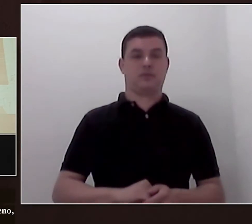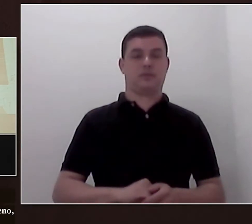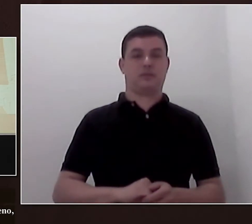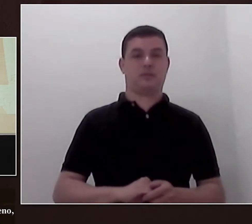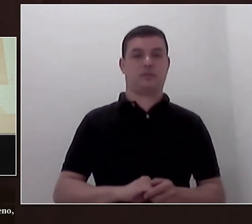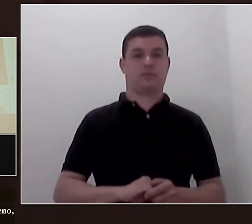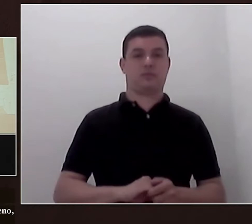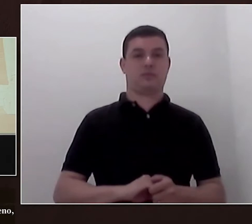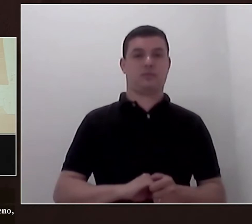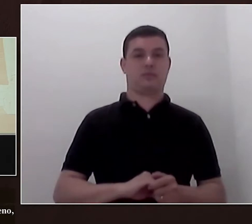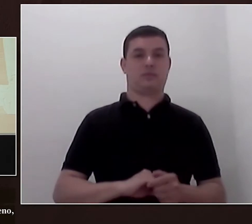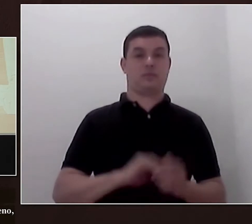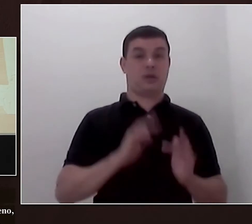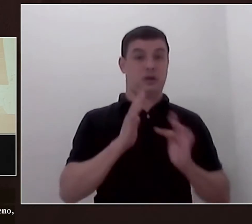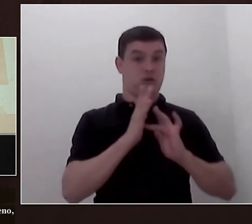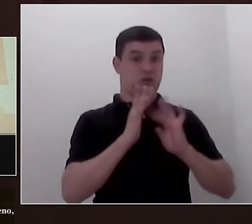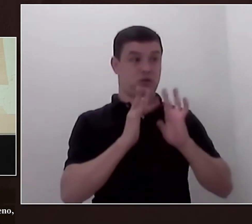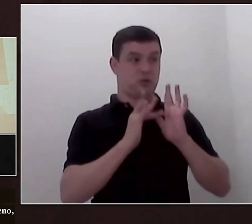com milagres,